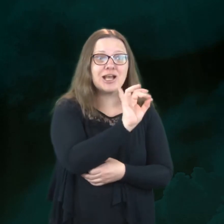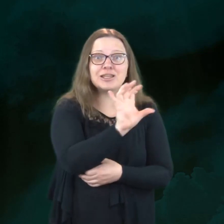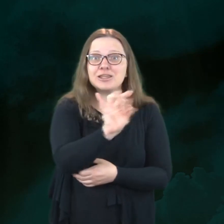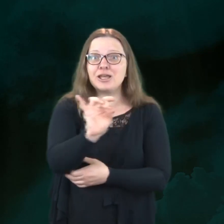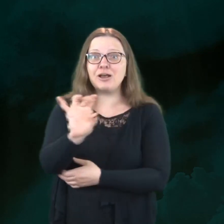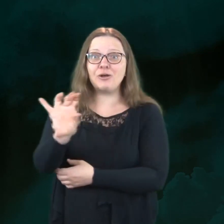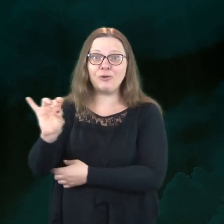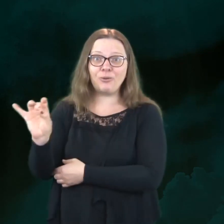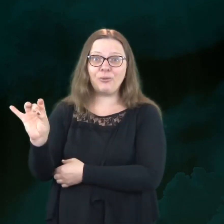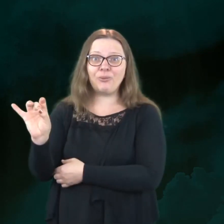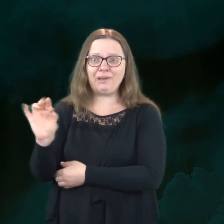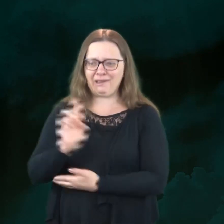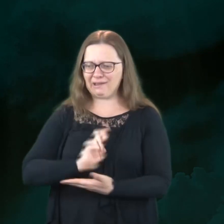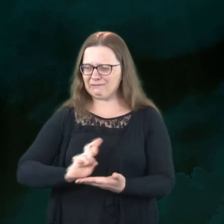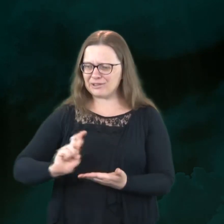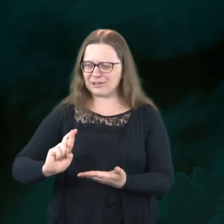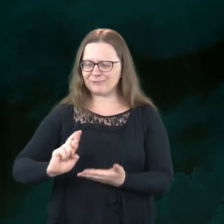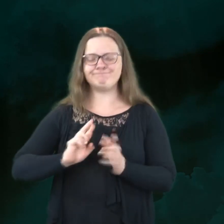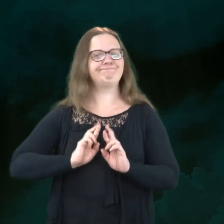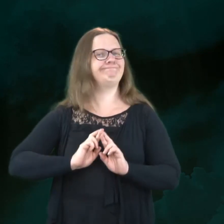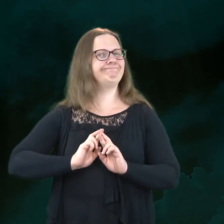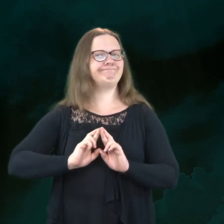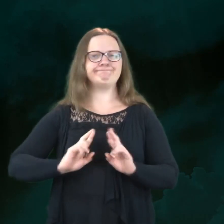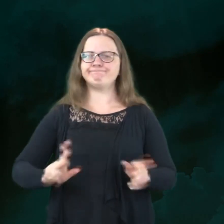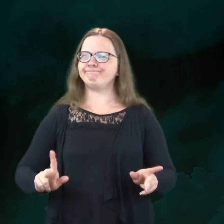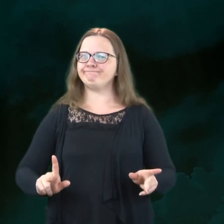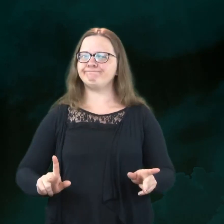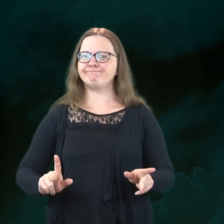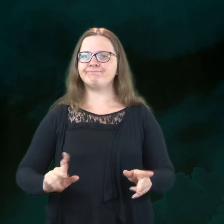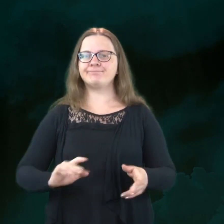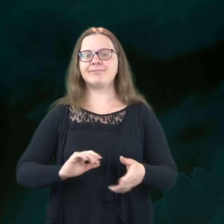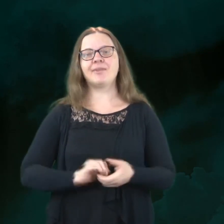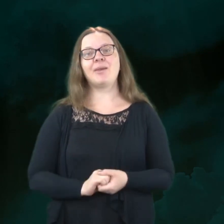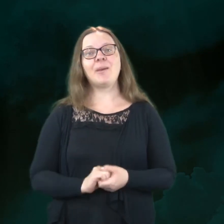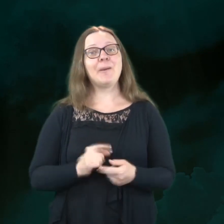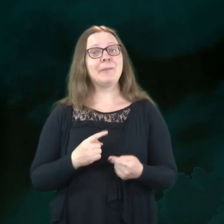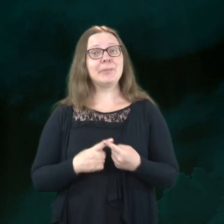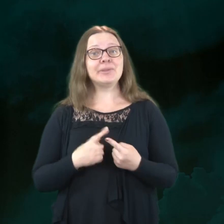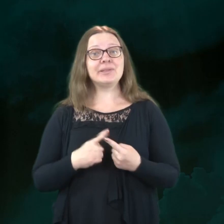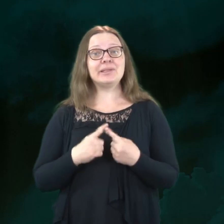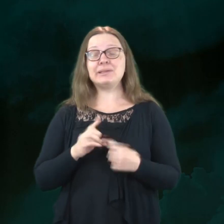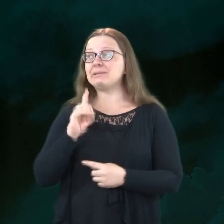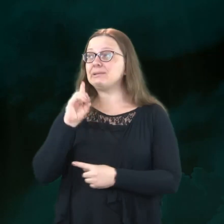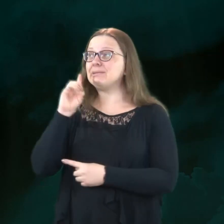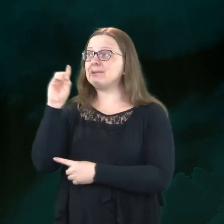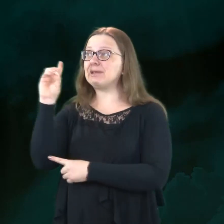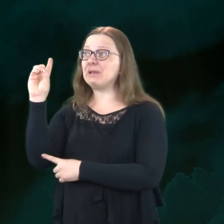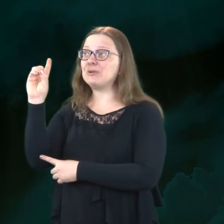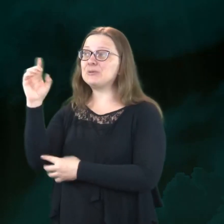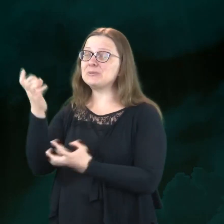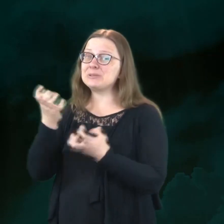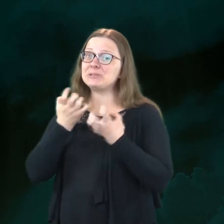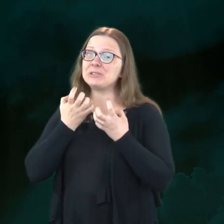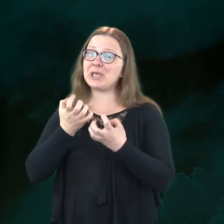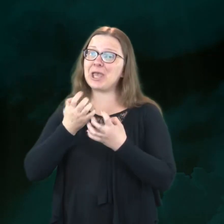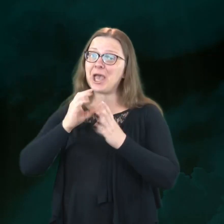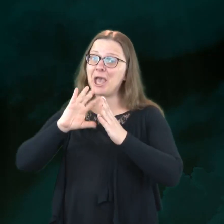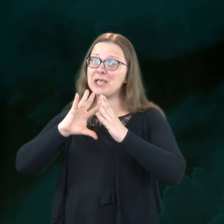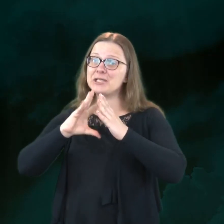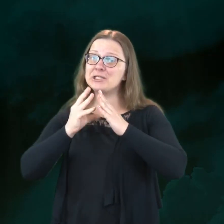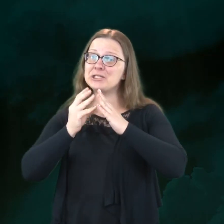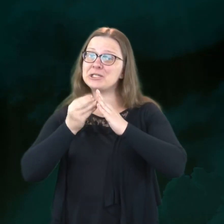Então não é uma religião. Deus quer fazer da igreja um organismo vivo,